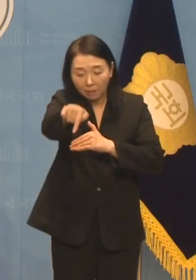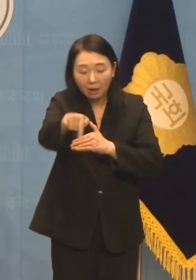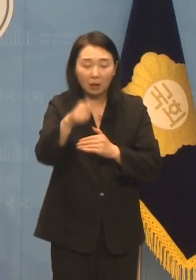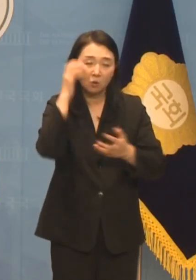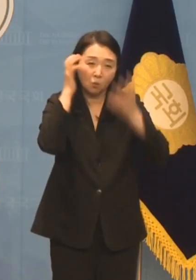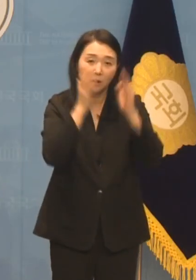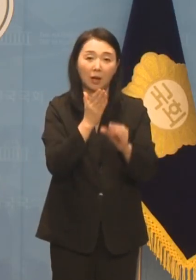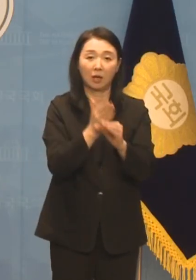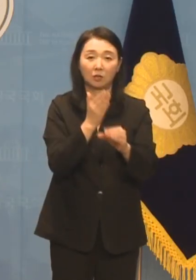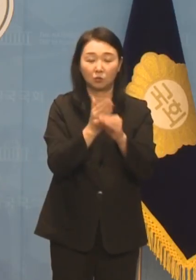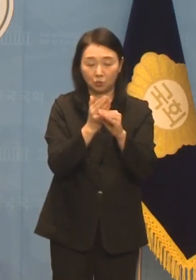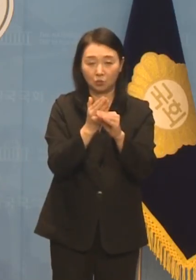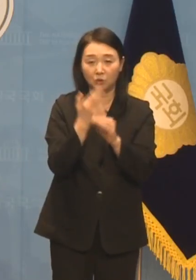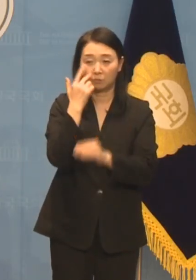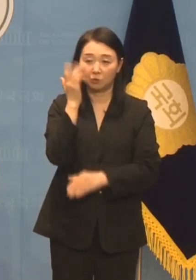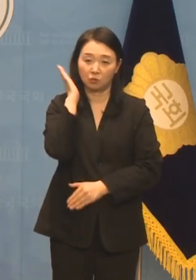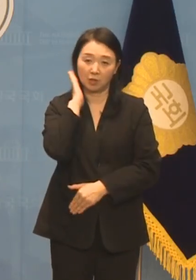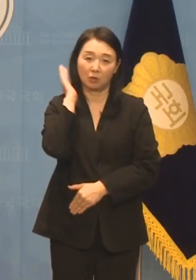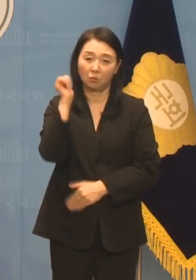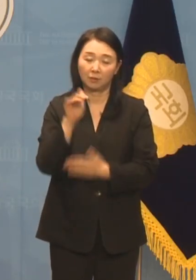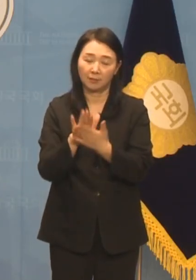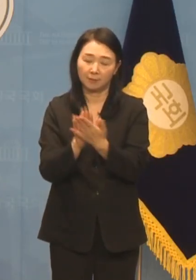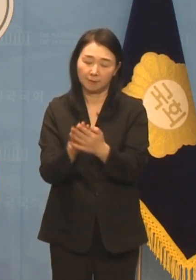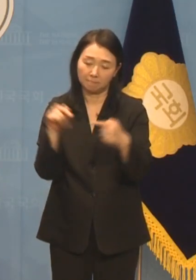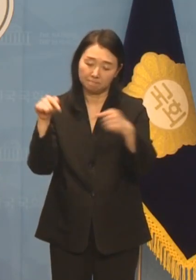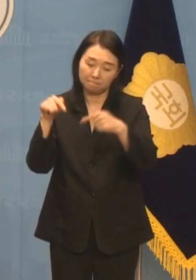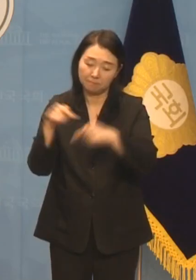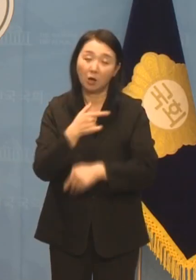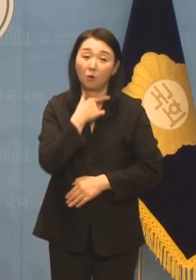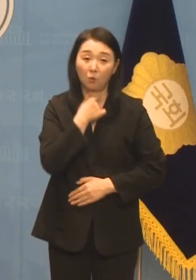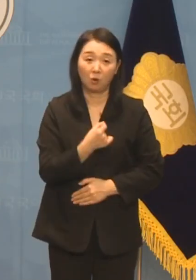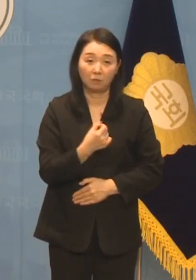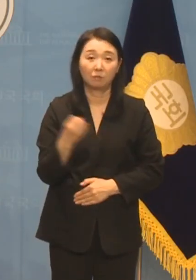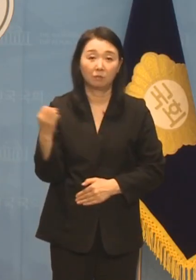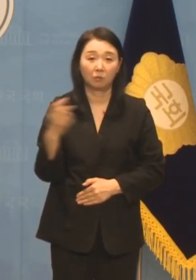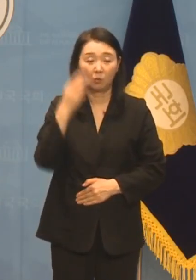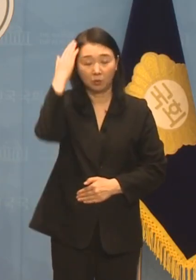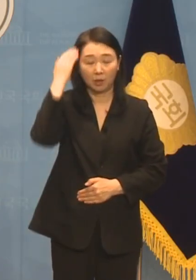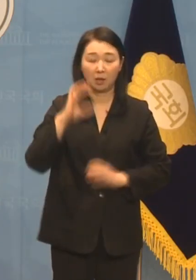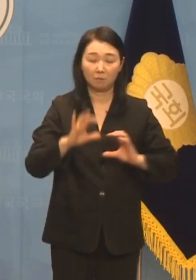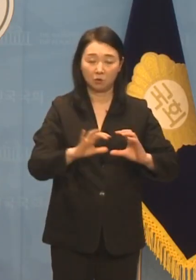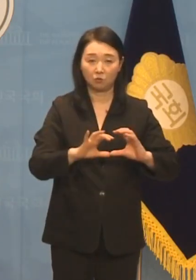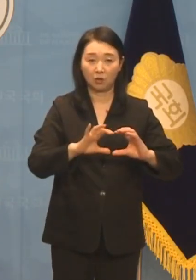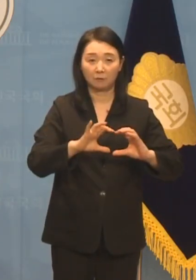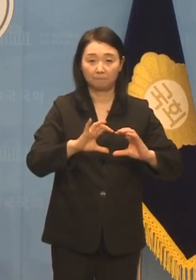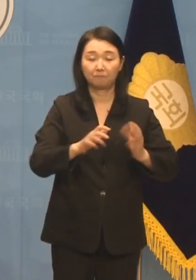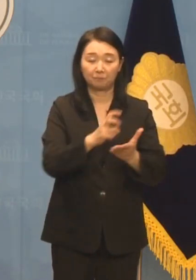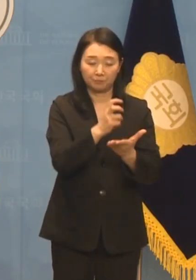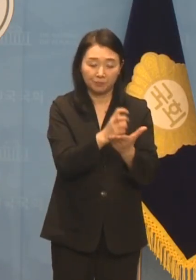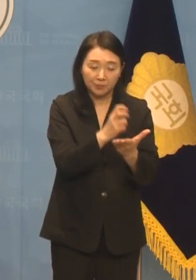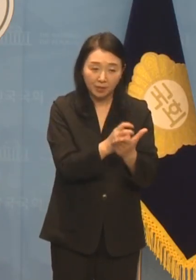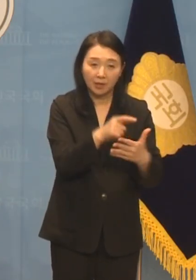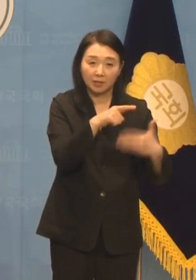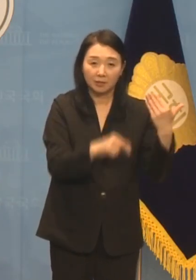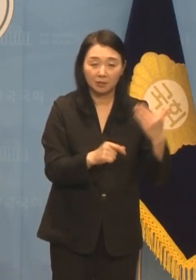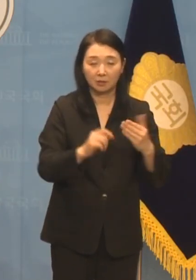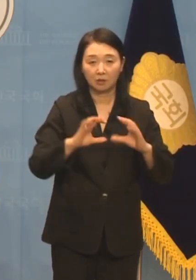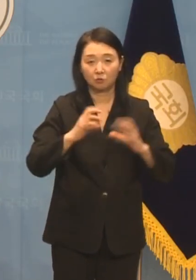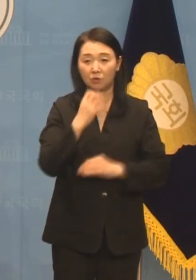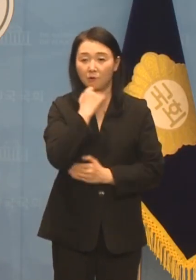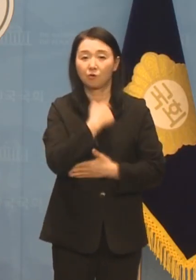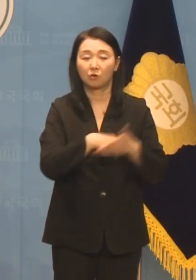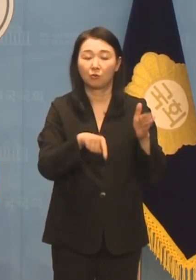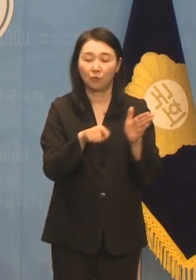미국 대통령과 직접 소통하며 대한민국의 헌정과 국익을 수호하고